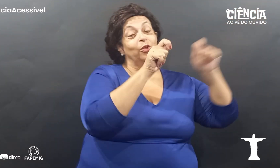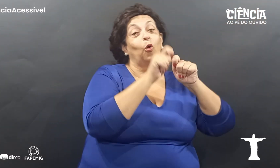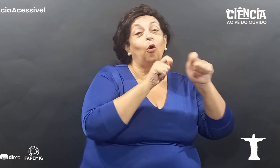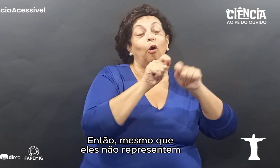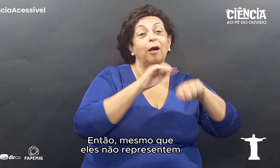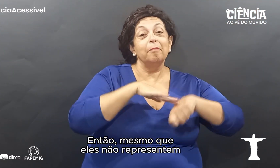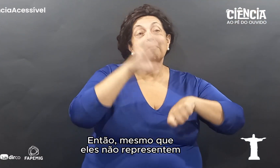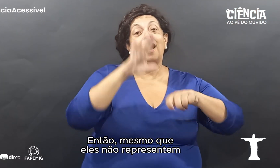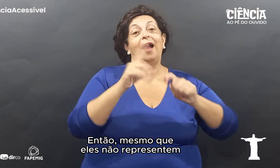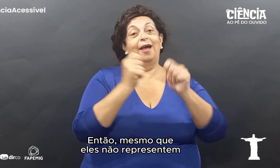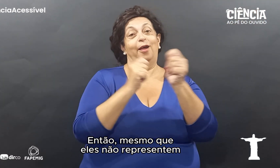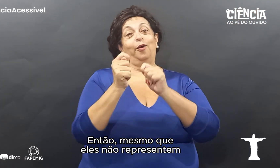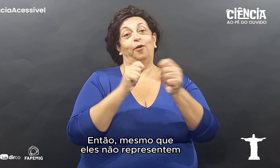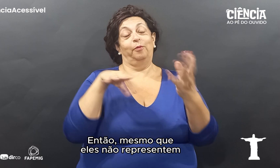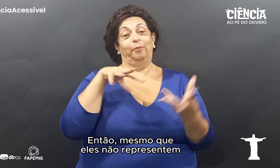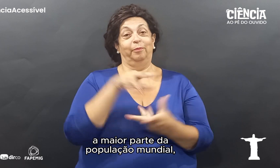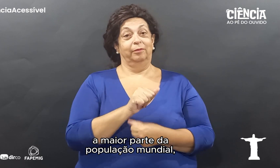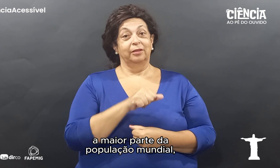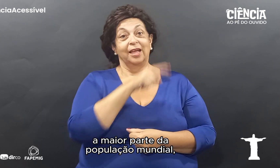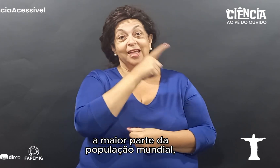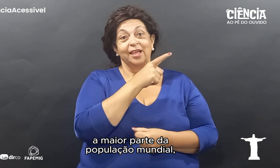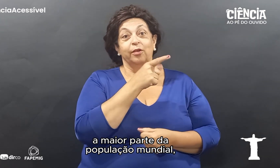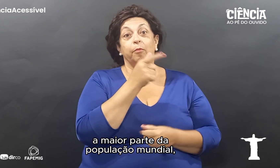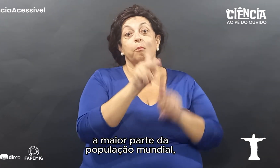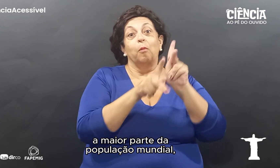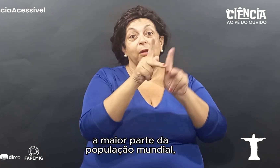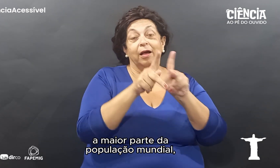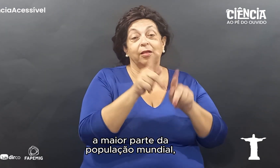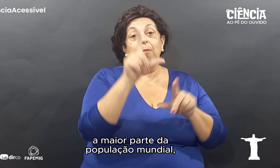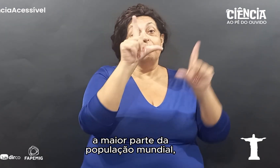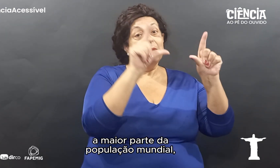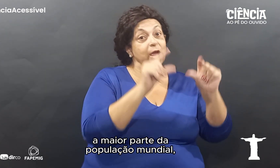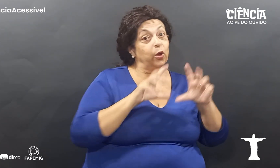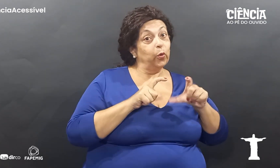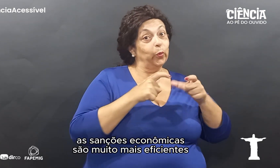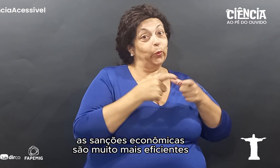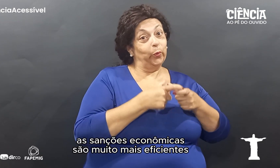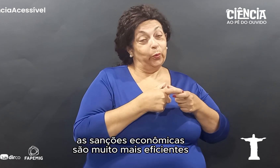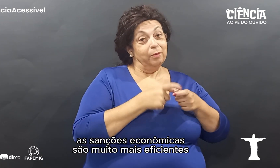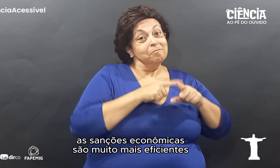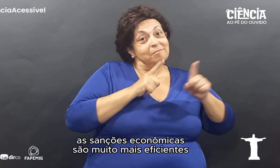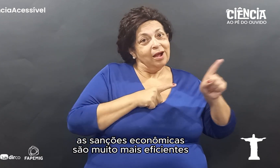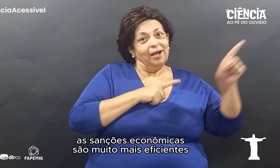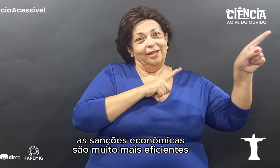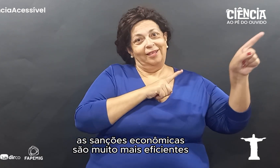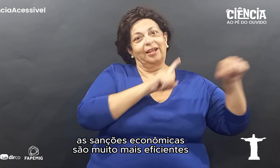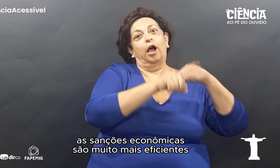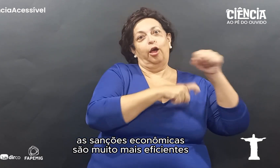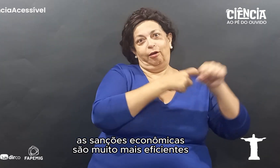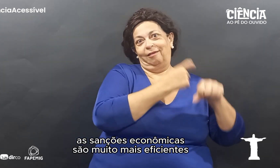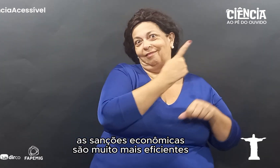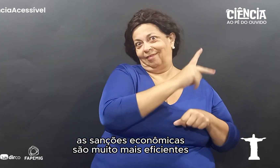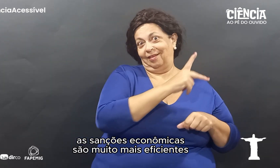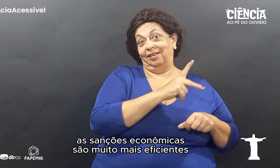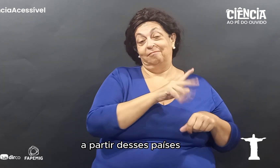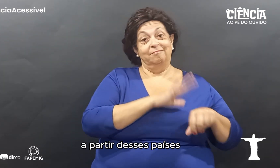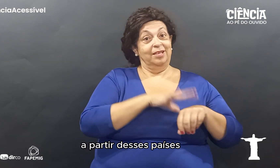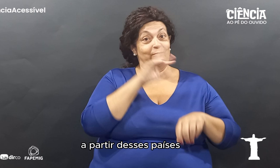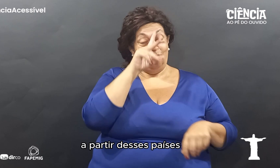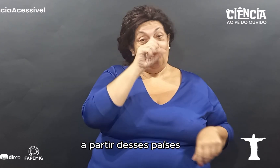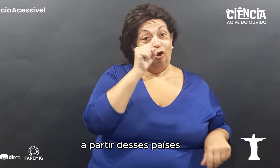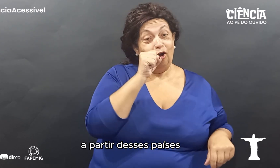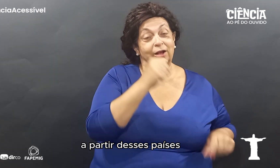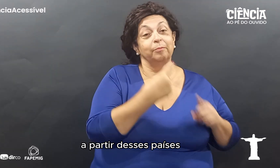mundial. Então, mesmo que eles não representem a maior parte da população mundial, as sanções econômicas são muito mais eficientes